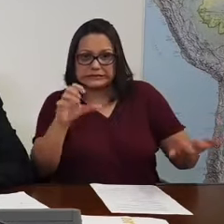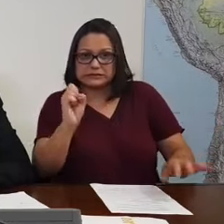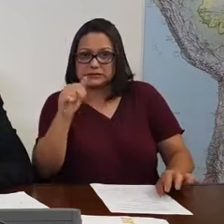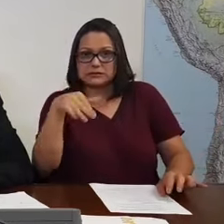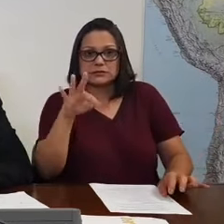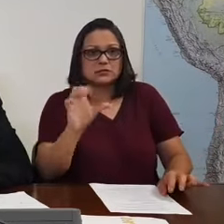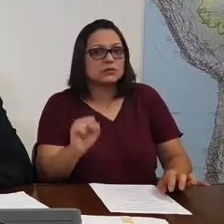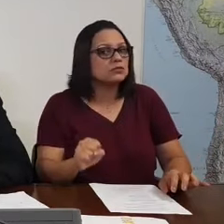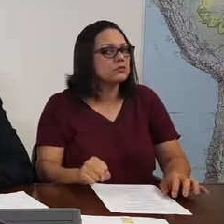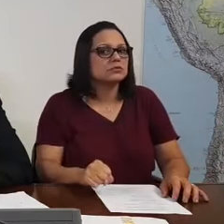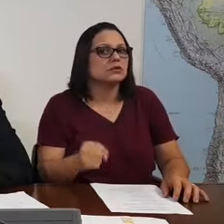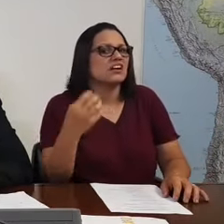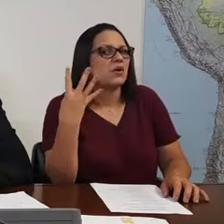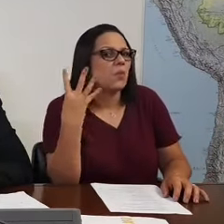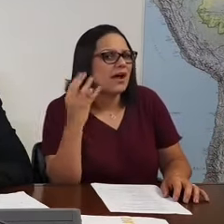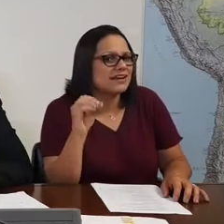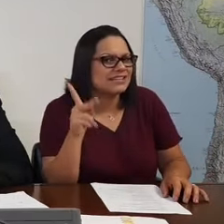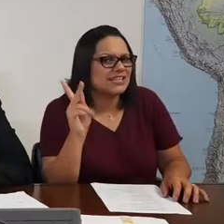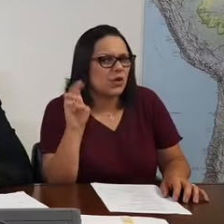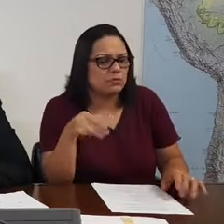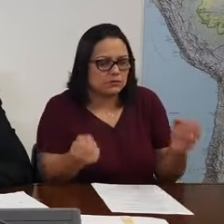lombadas eletrônicas de 40 km por hora.